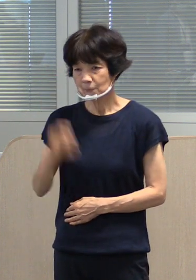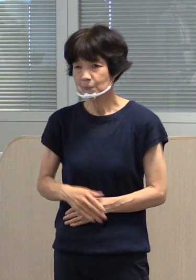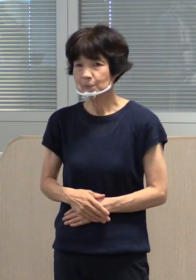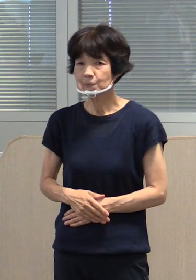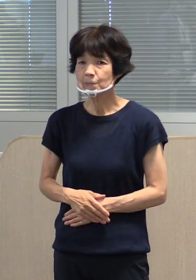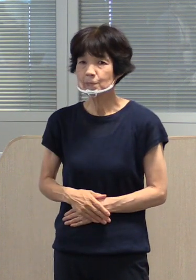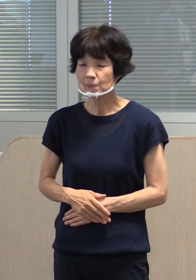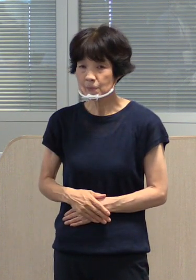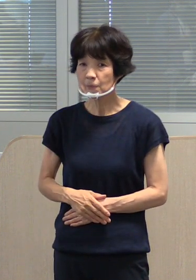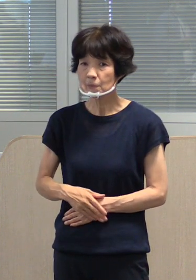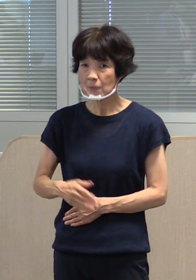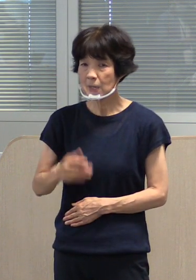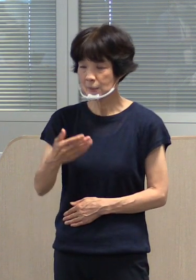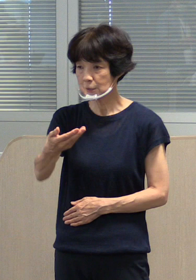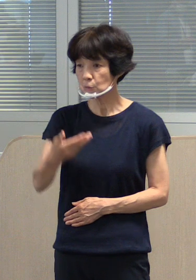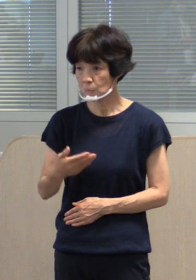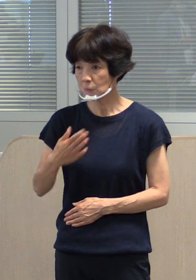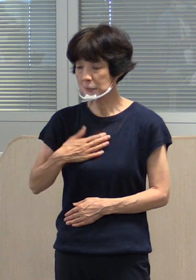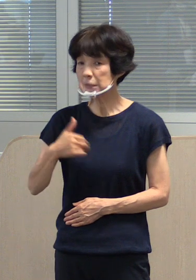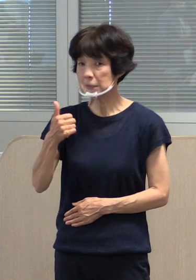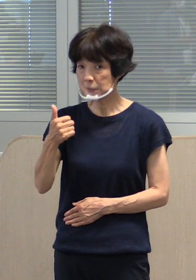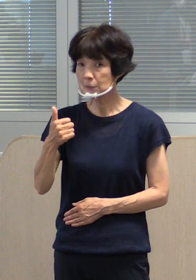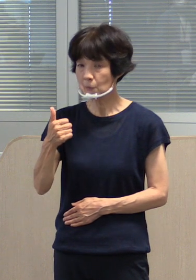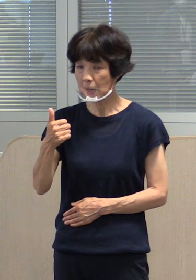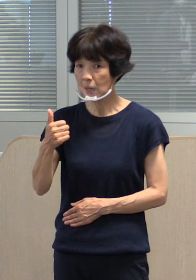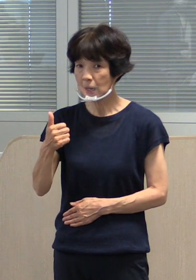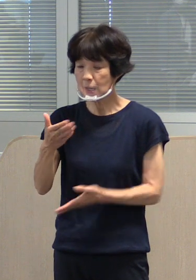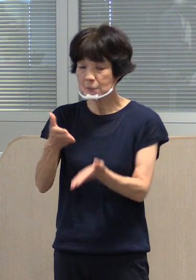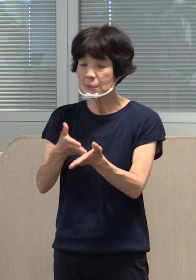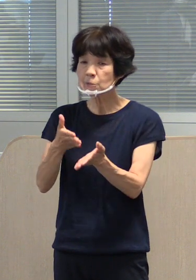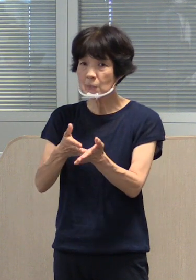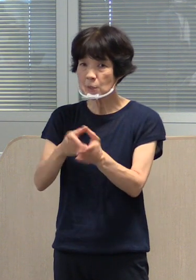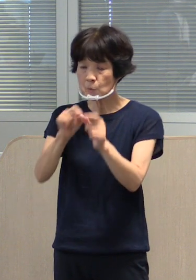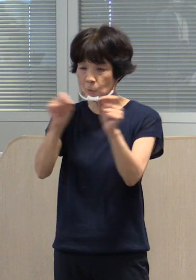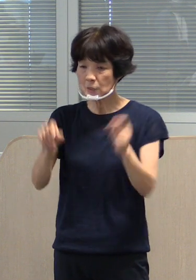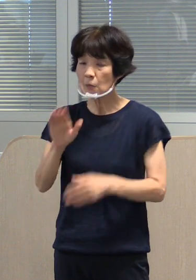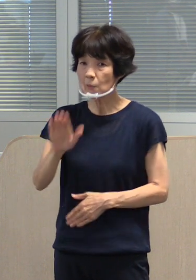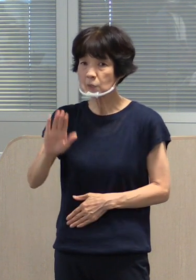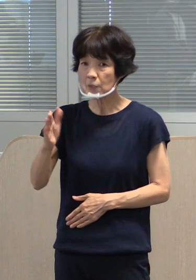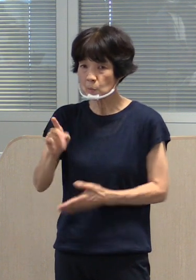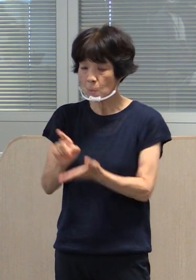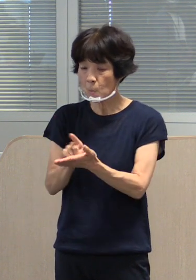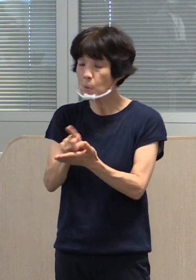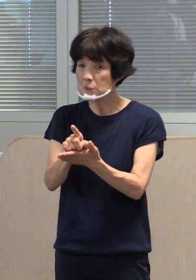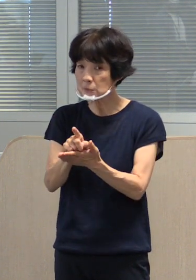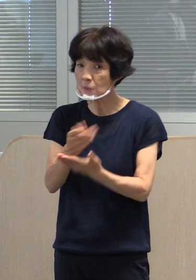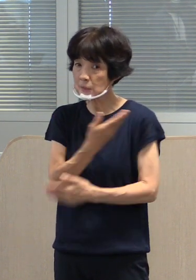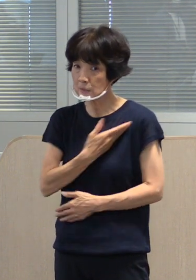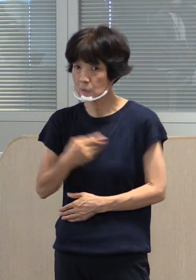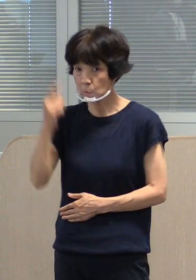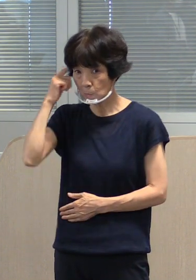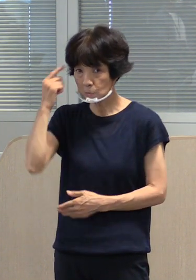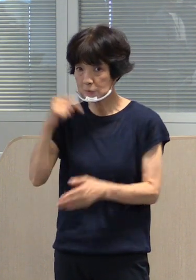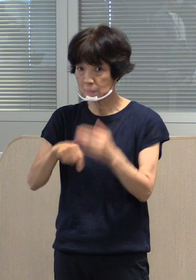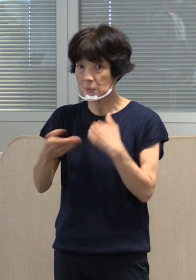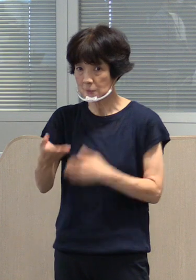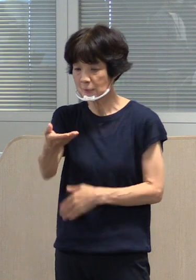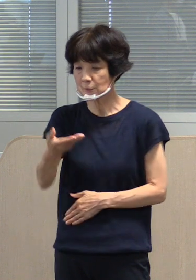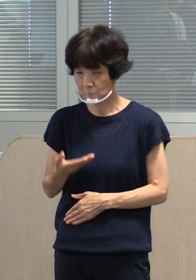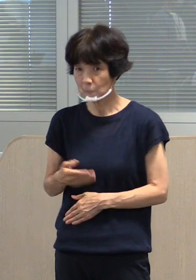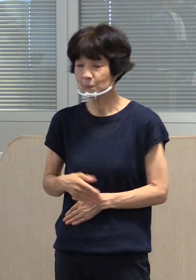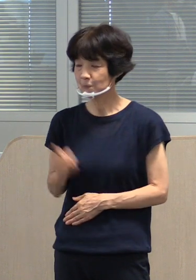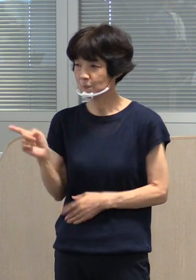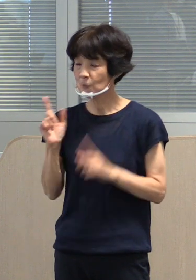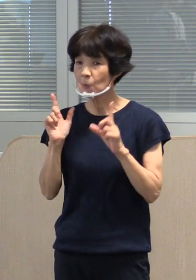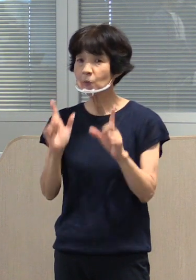うん、知事としてはそうすると説明の仕方に問題はあるけれども、方針自体はあのやむを得ないというか、 あれね、東京